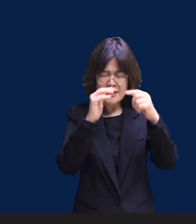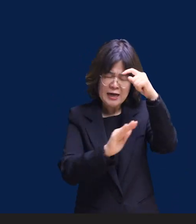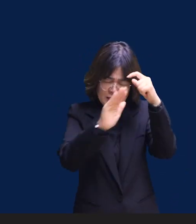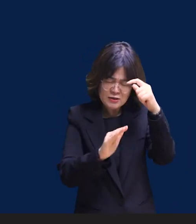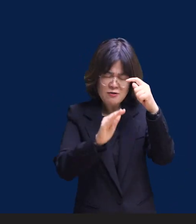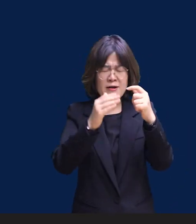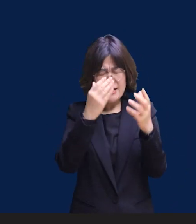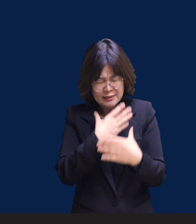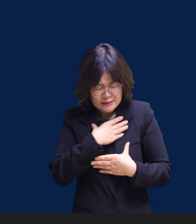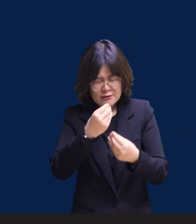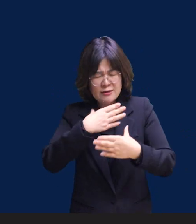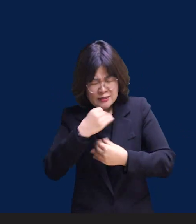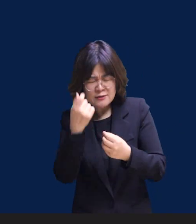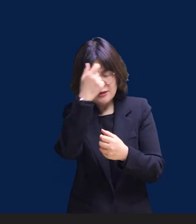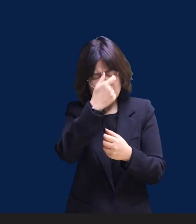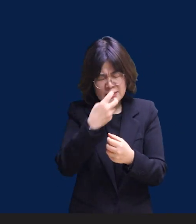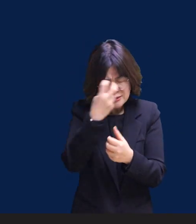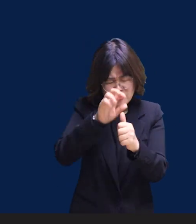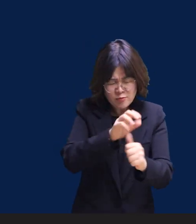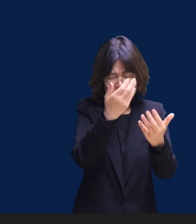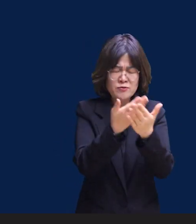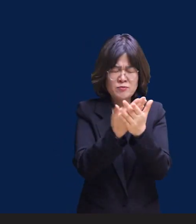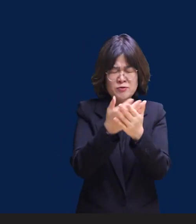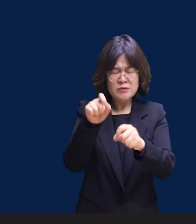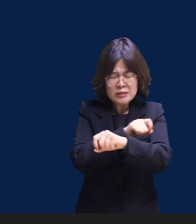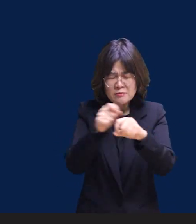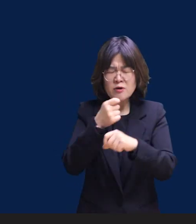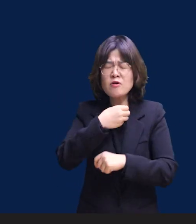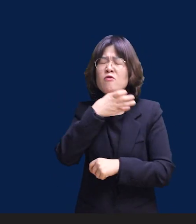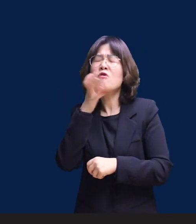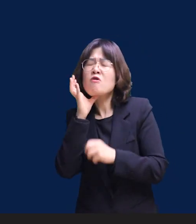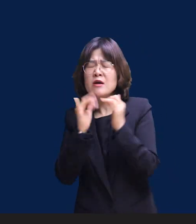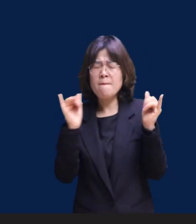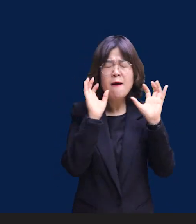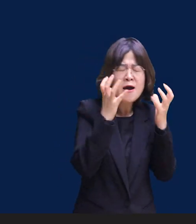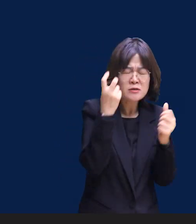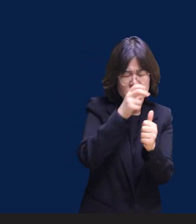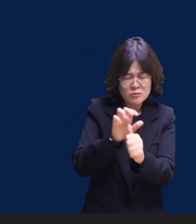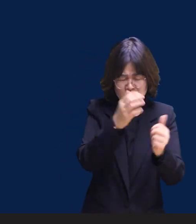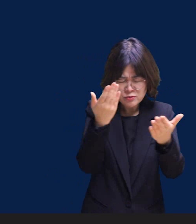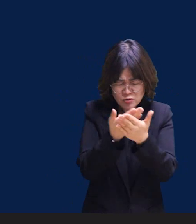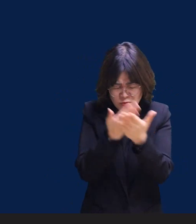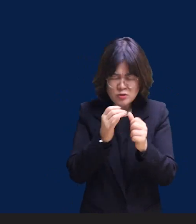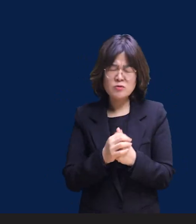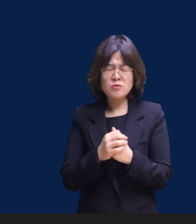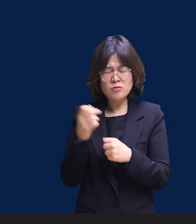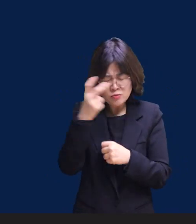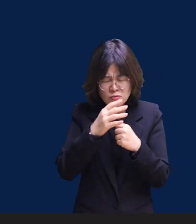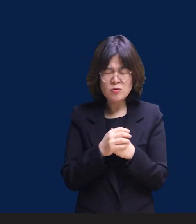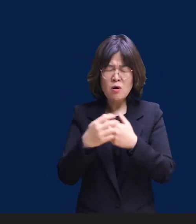가정을 안전하게 지켜주시고 특별히 어린 자녀와 어르신들을 보호하여 주시옵소서.